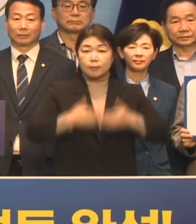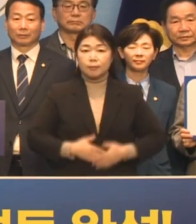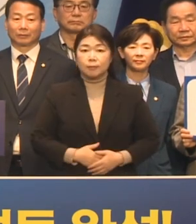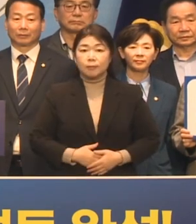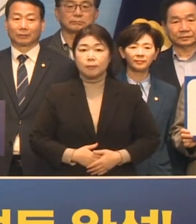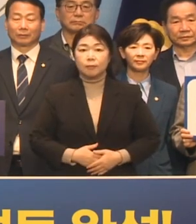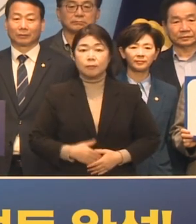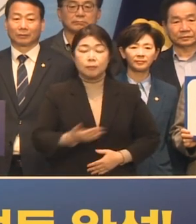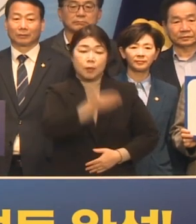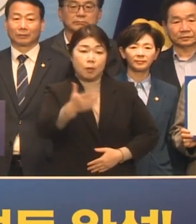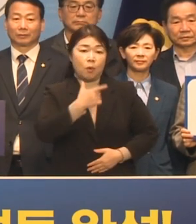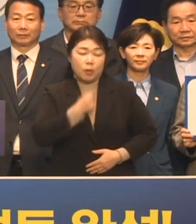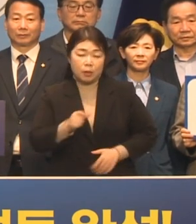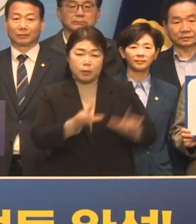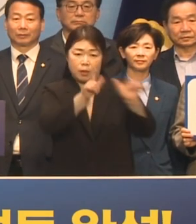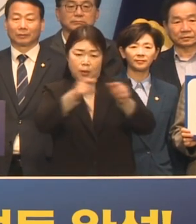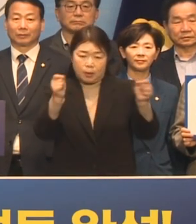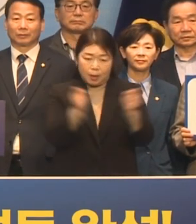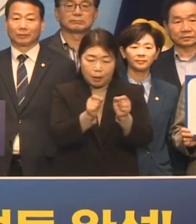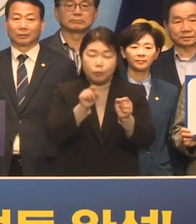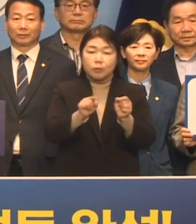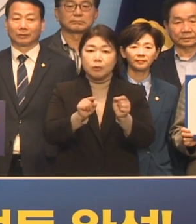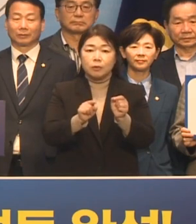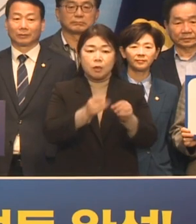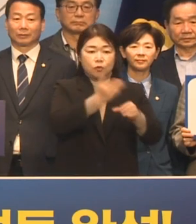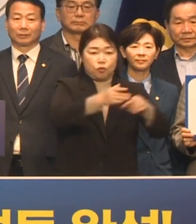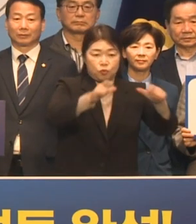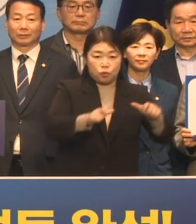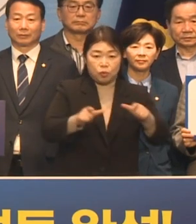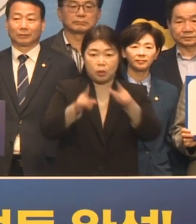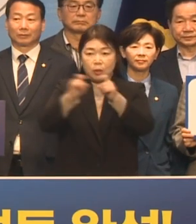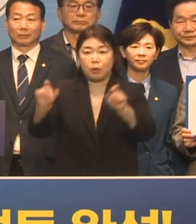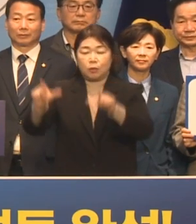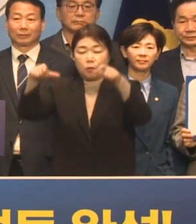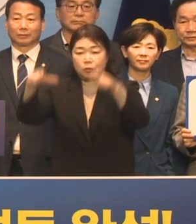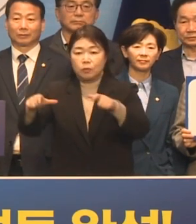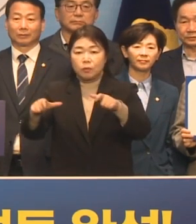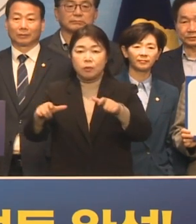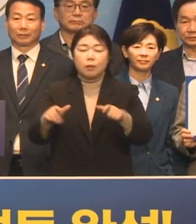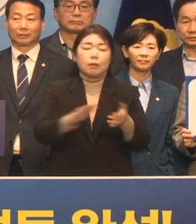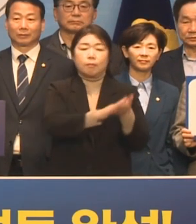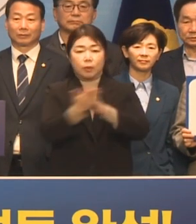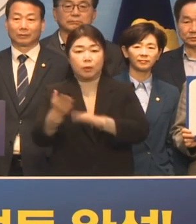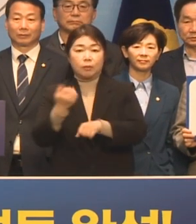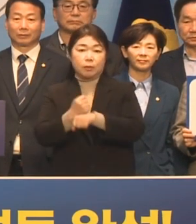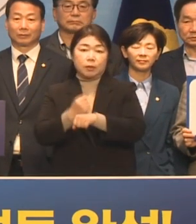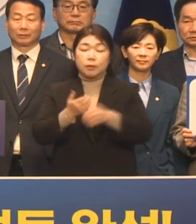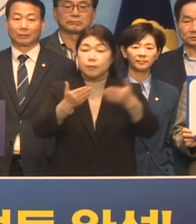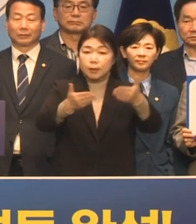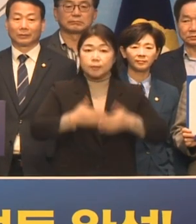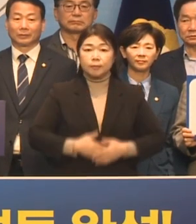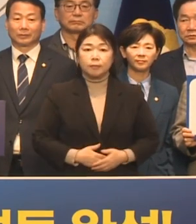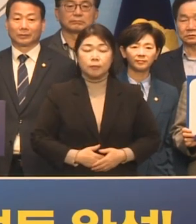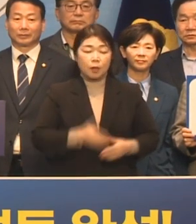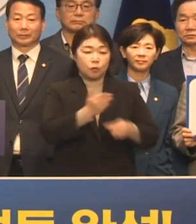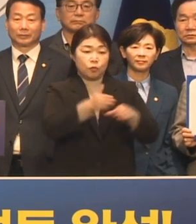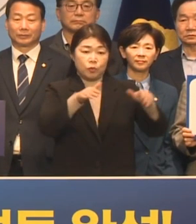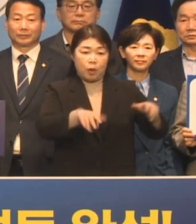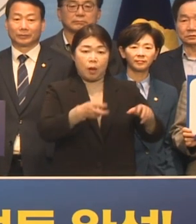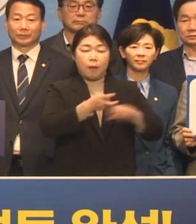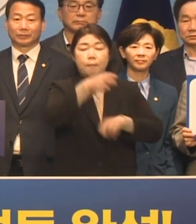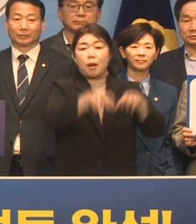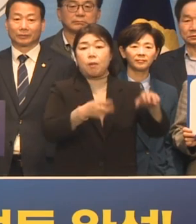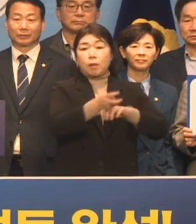생활 밀착형 정책으로 중구와 성동구의 지도를 바꿔가겠습니다. 먼저 중구형